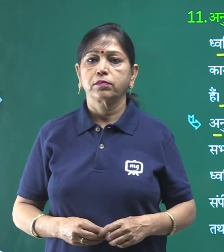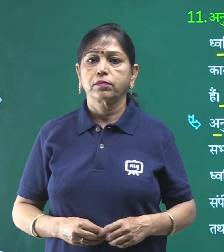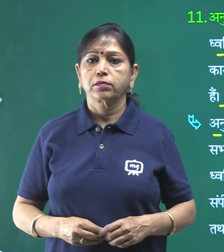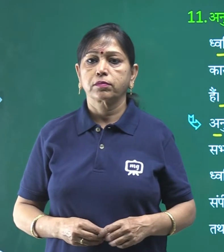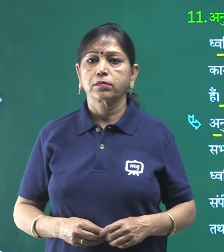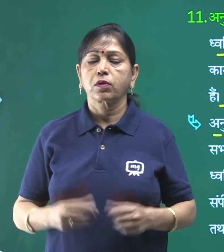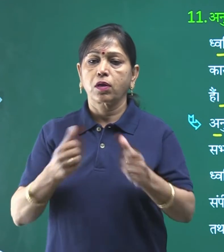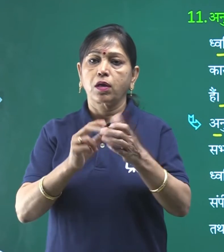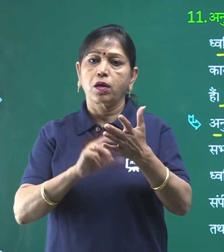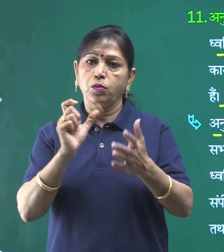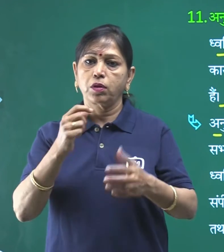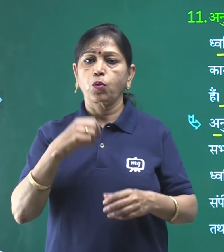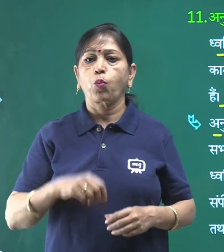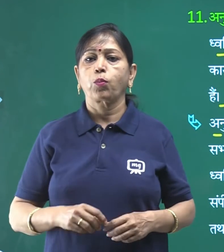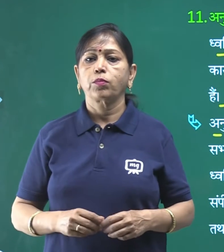अनुरणन को